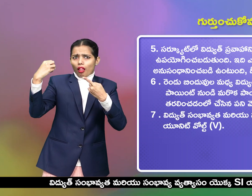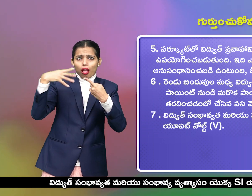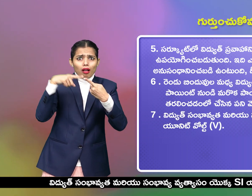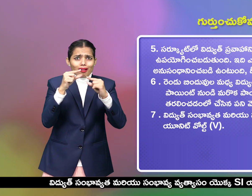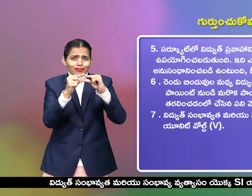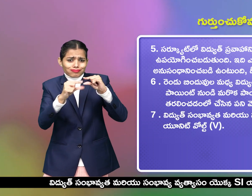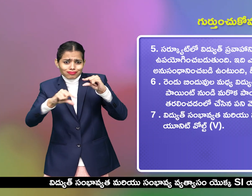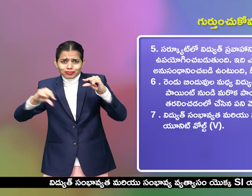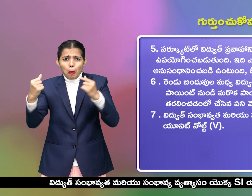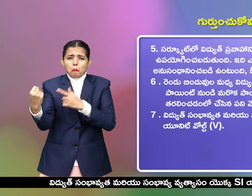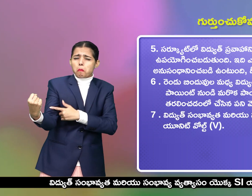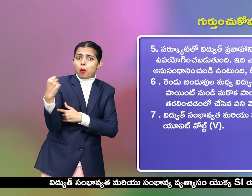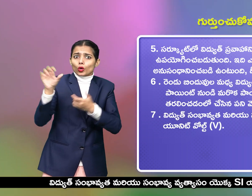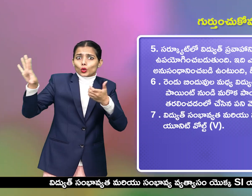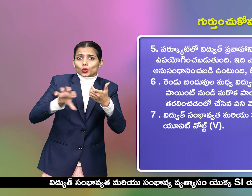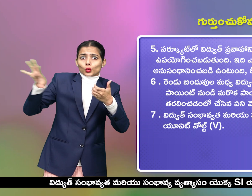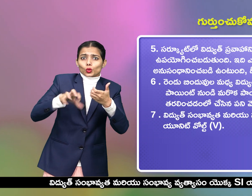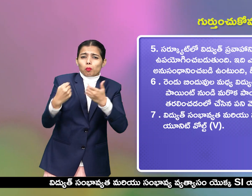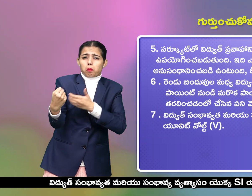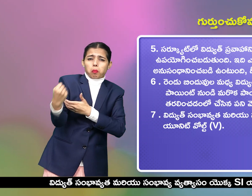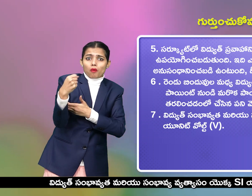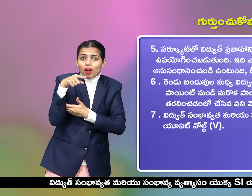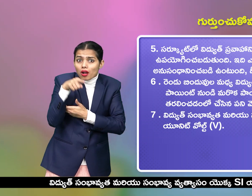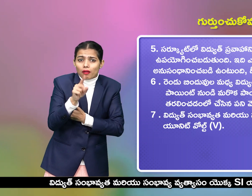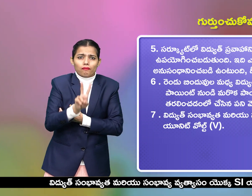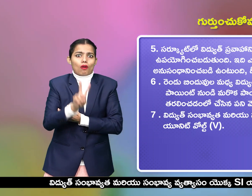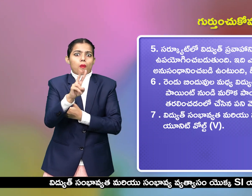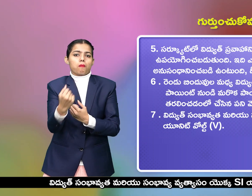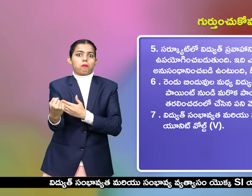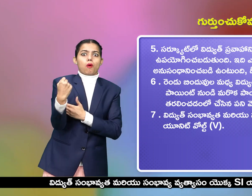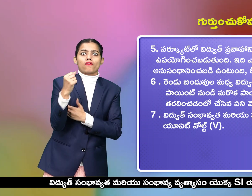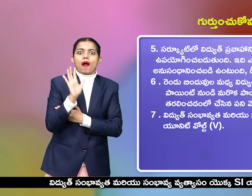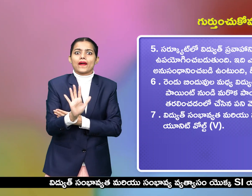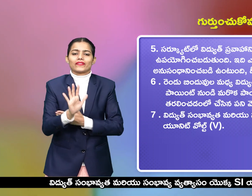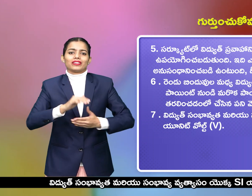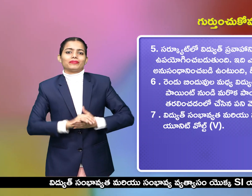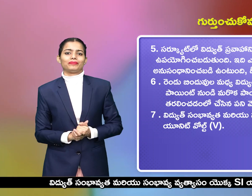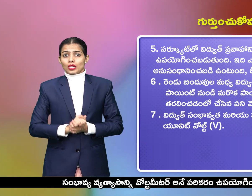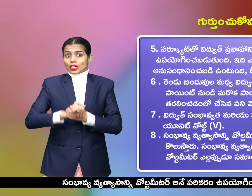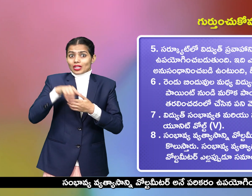విద్యుత్ సంభావ్యత మరియు సంభావ్య వ్యత్యాసం యొక్క ఎస్ఐ యూనిట్ వోల్ట్ వి.